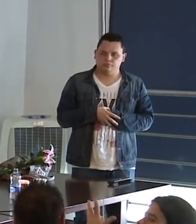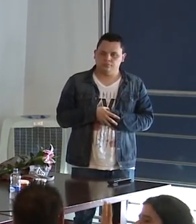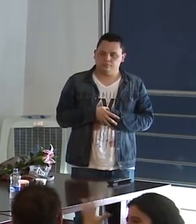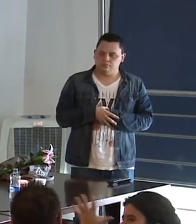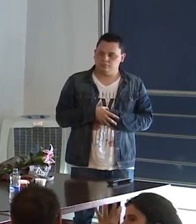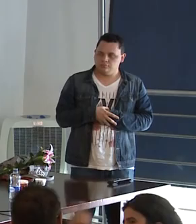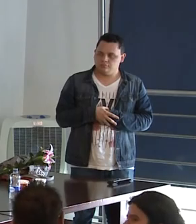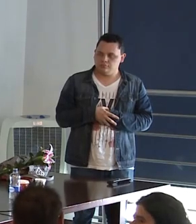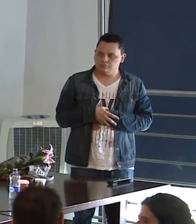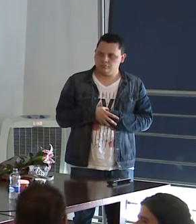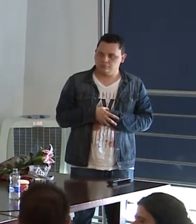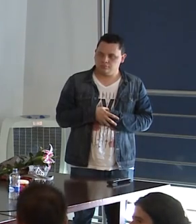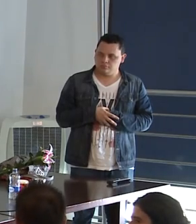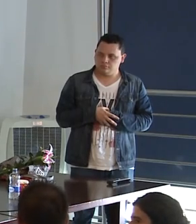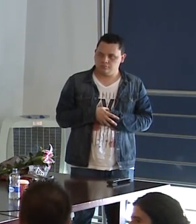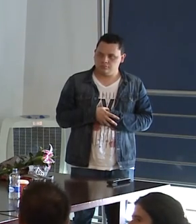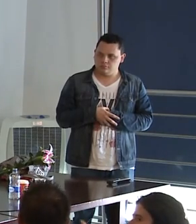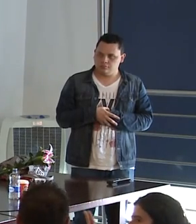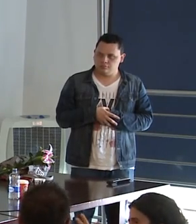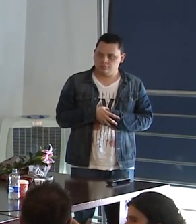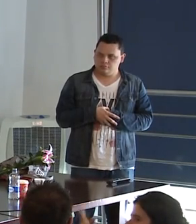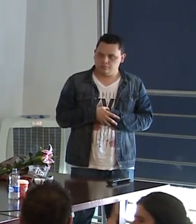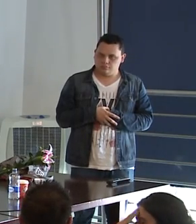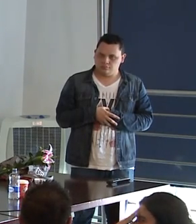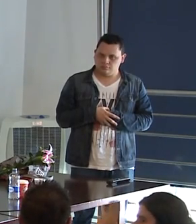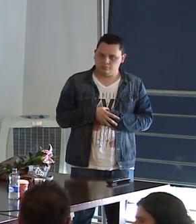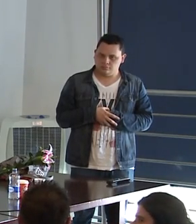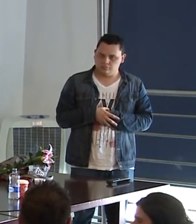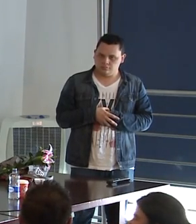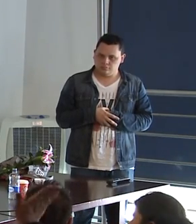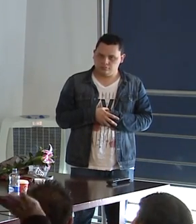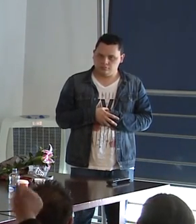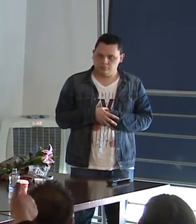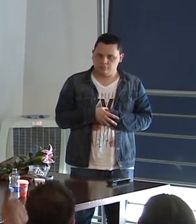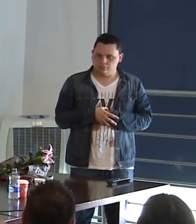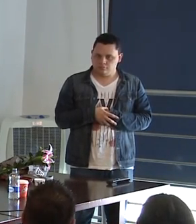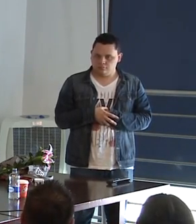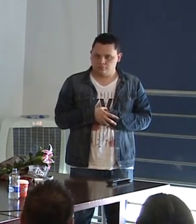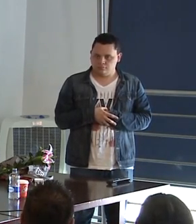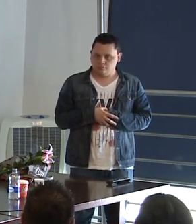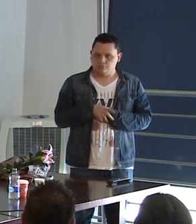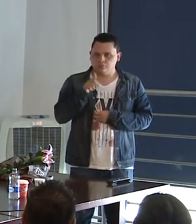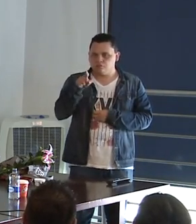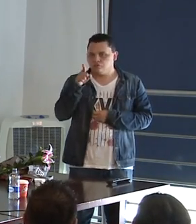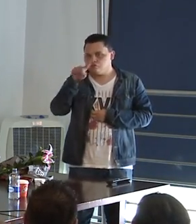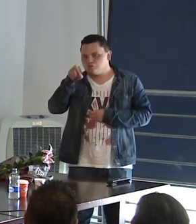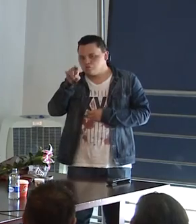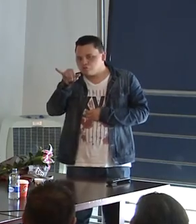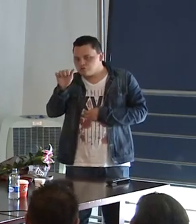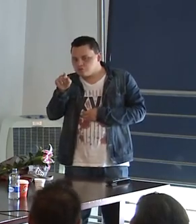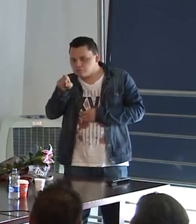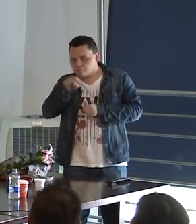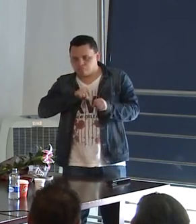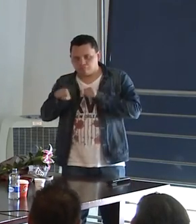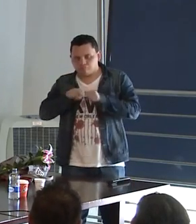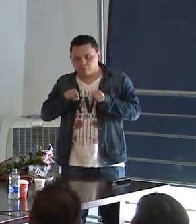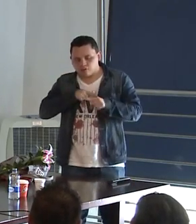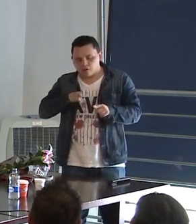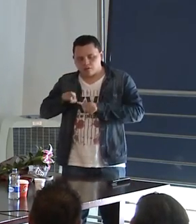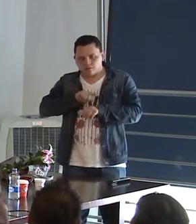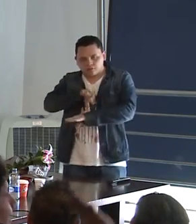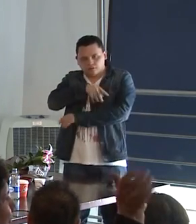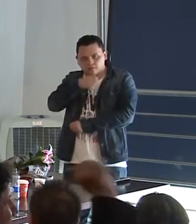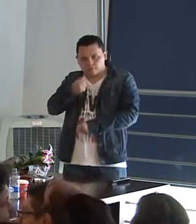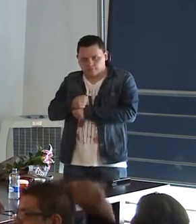presencia de nuestra amiga Sonia García, que siempre acompañó los procesos en sus labores de gestión